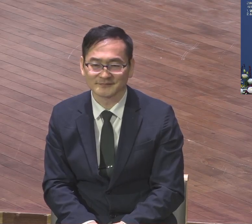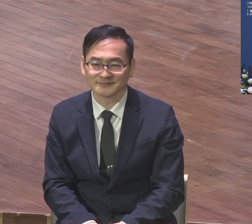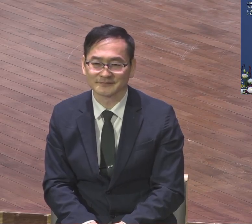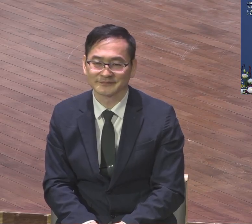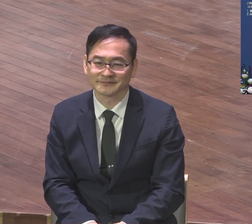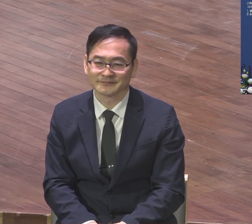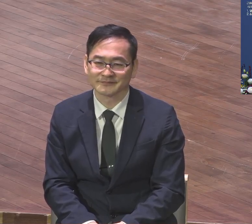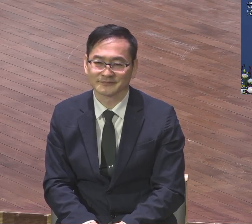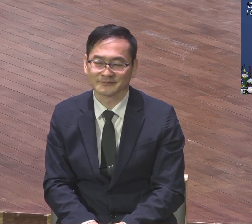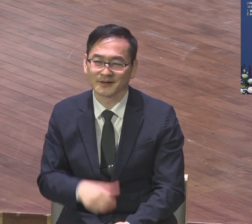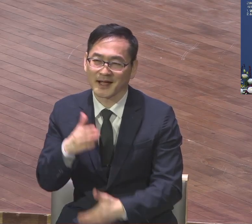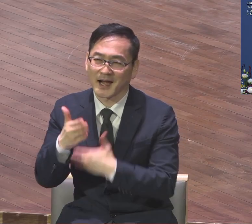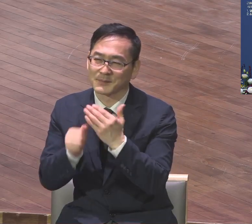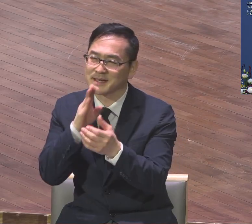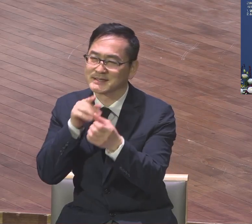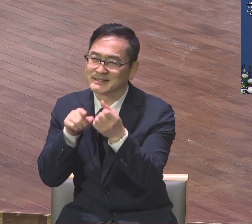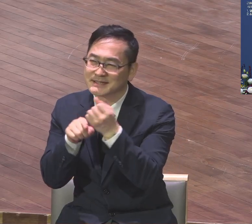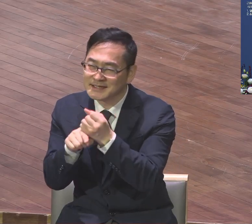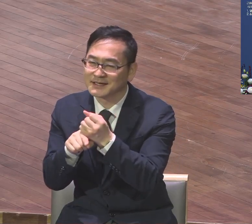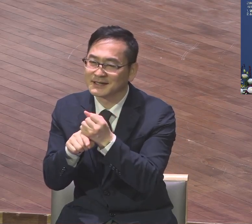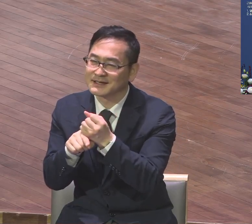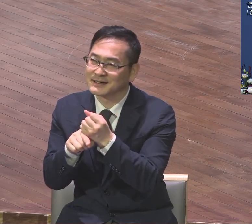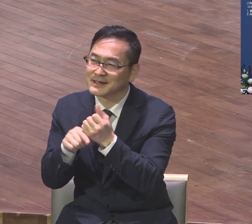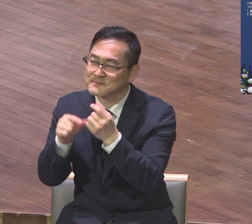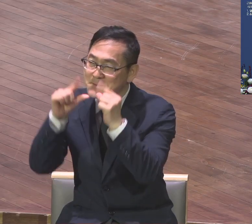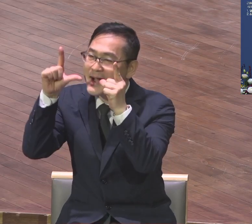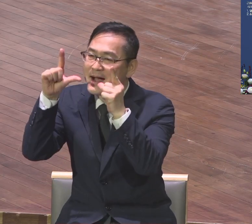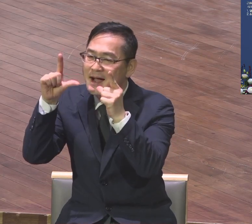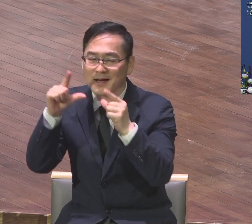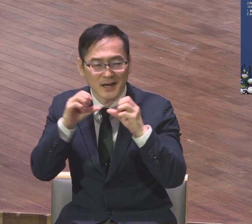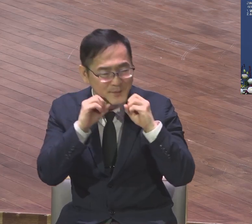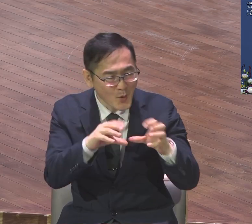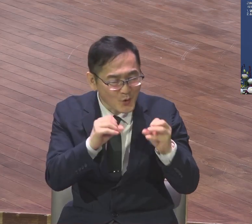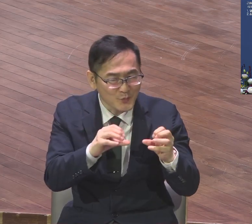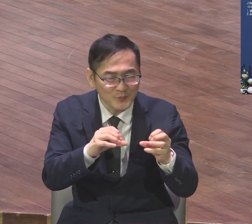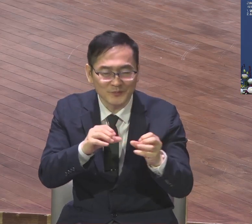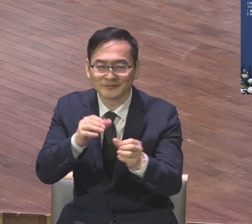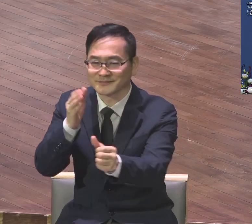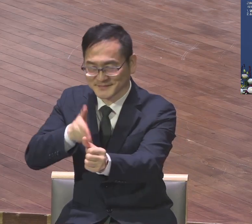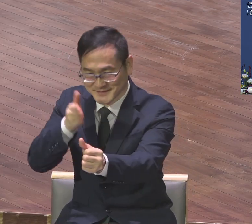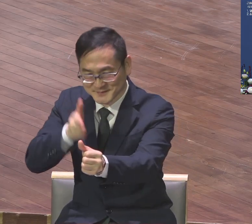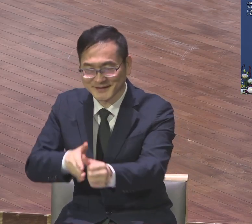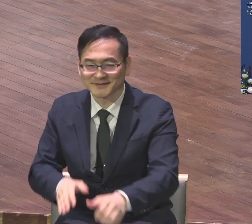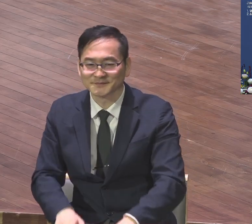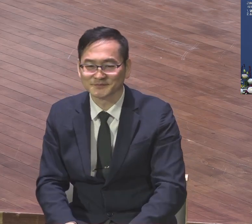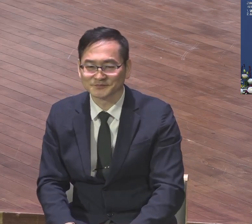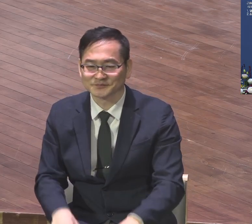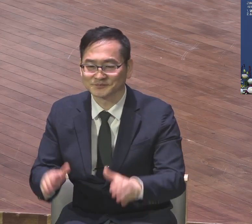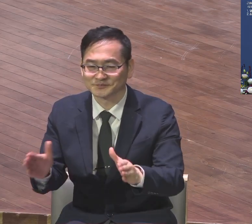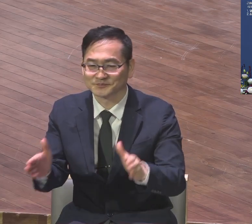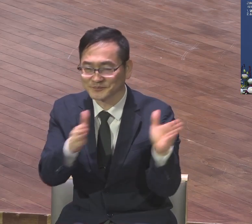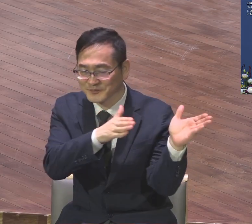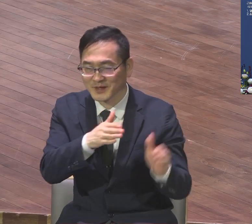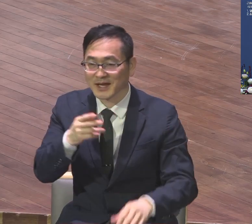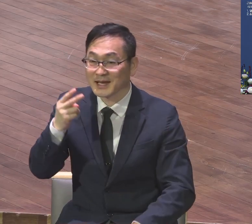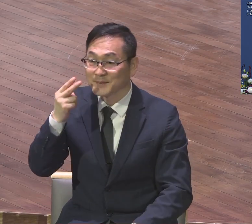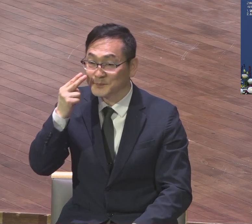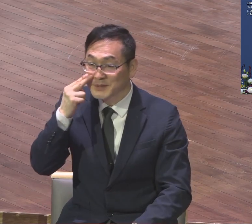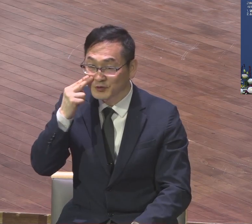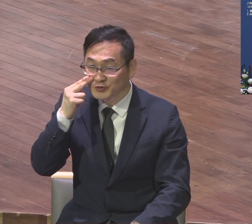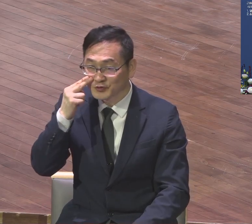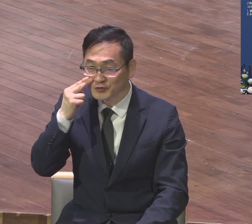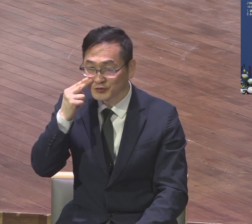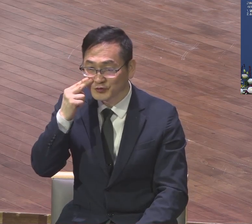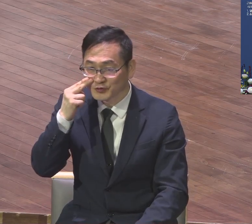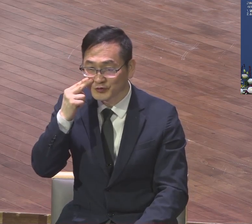진리를 증거하는 새로운 시작이 되기를 주님으로 축복합니다. 결론입니다. 미국의 유명한